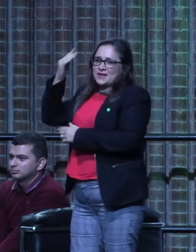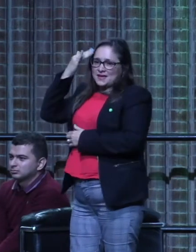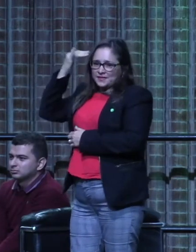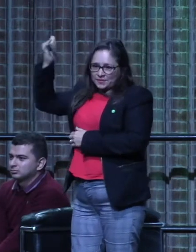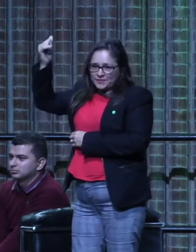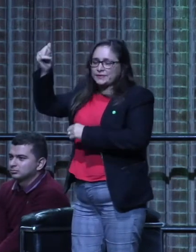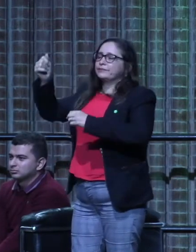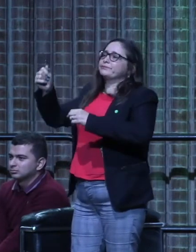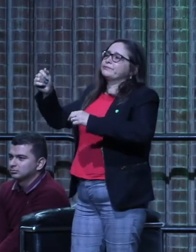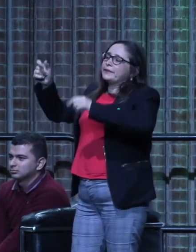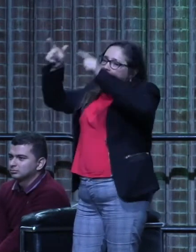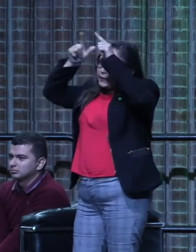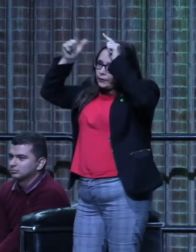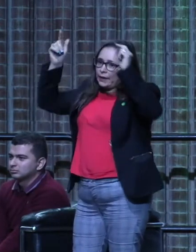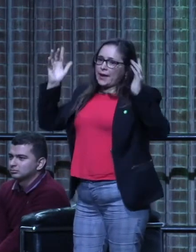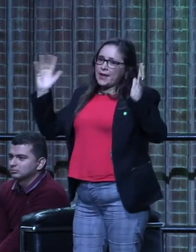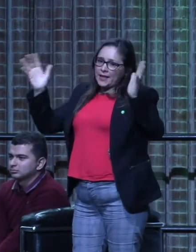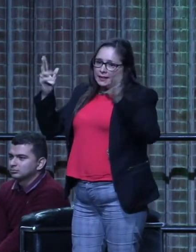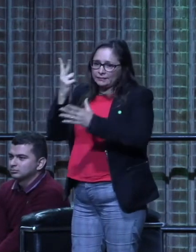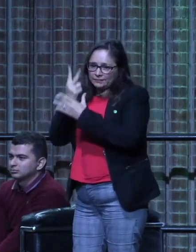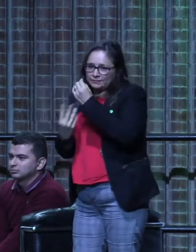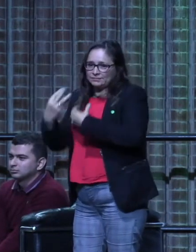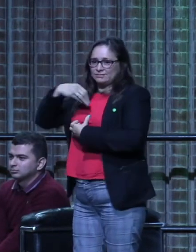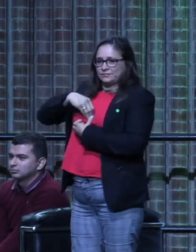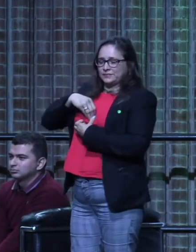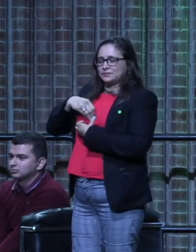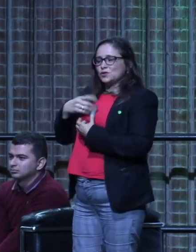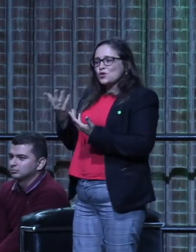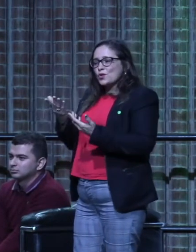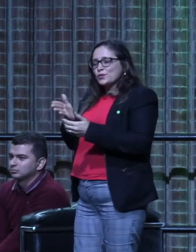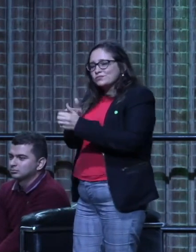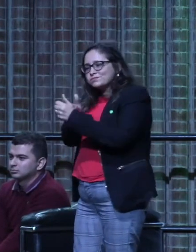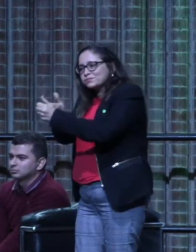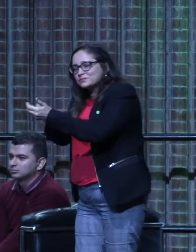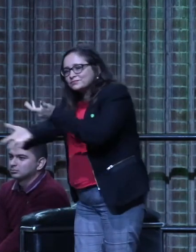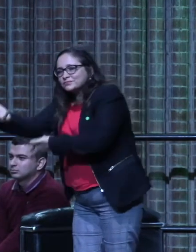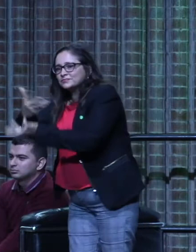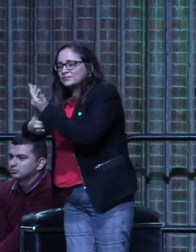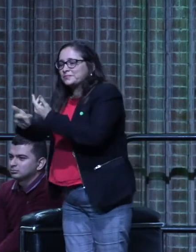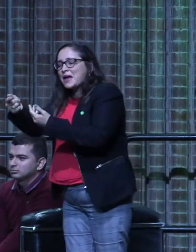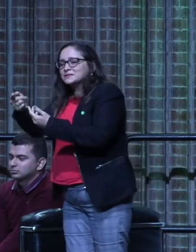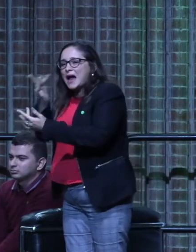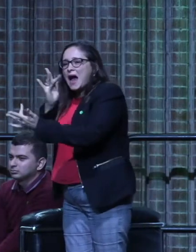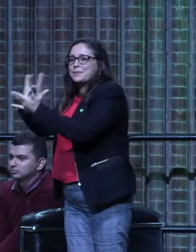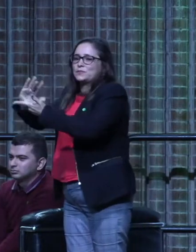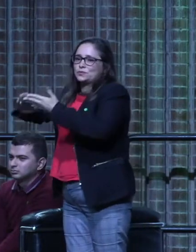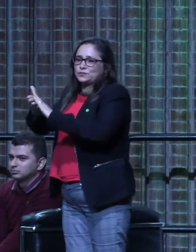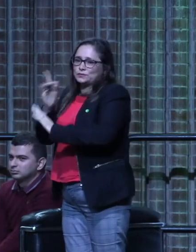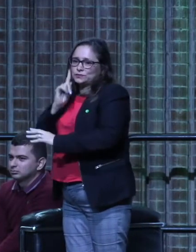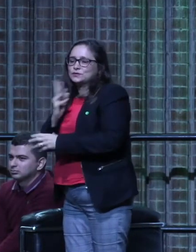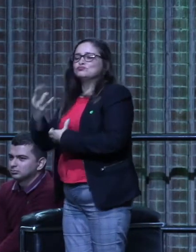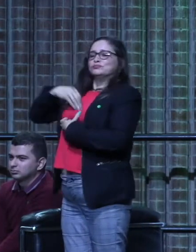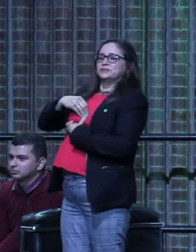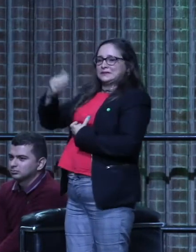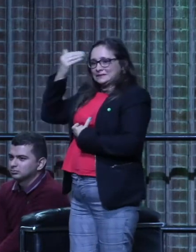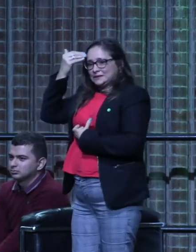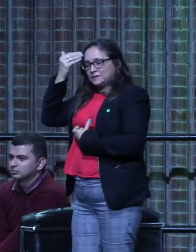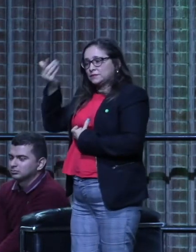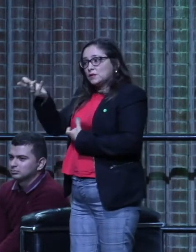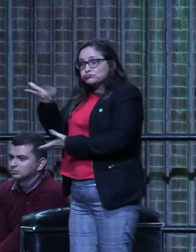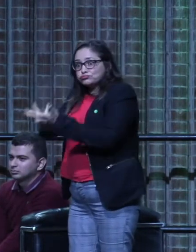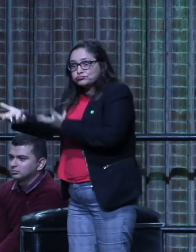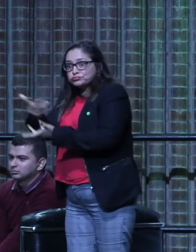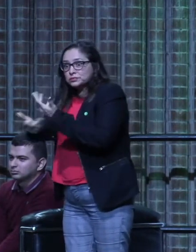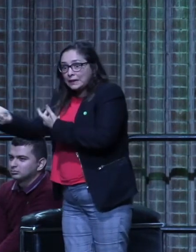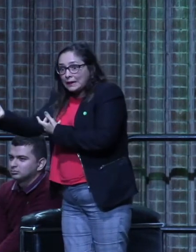quienes intervenimos directamente en la educación, desde el área académica, desde el lenguaje, cómo